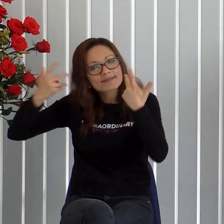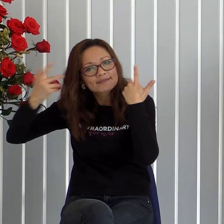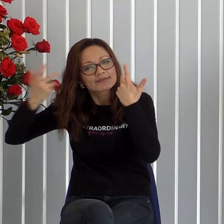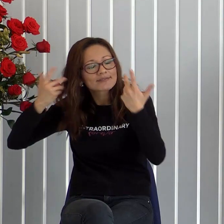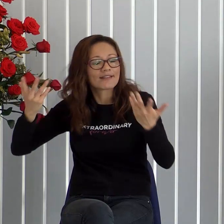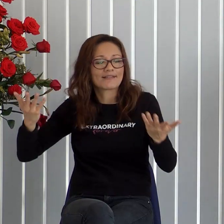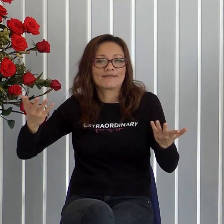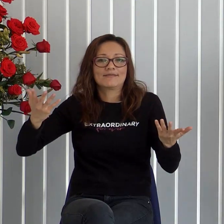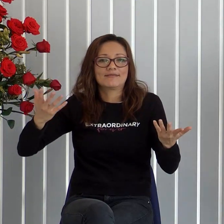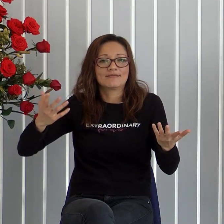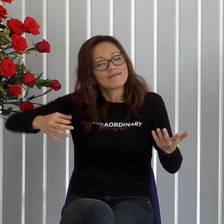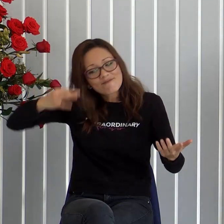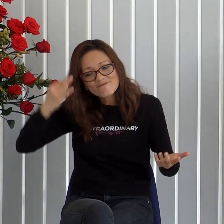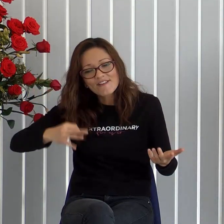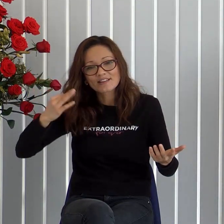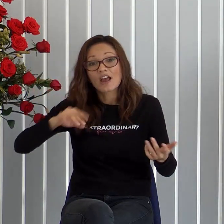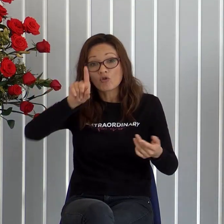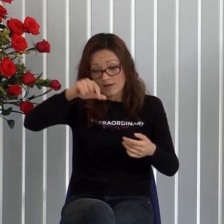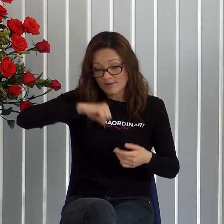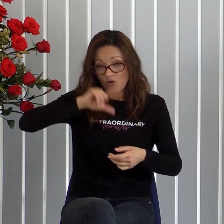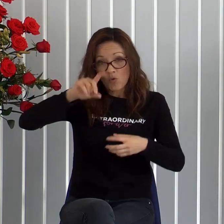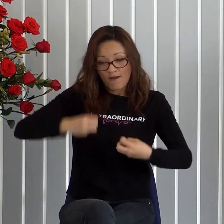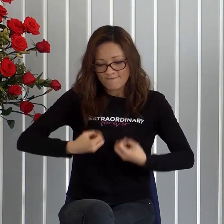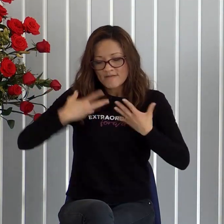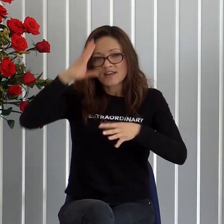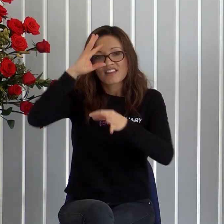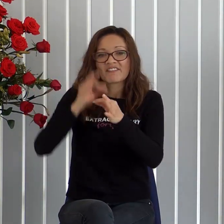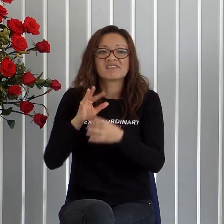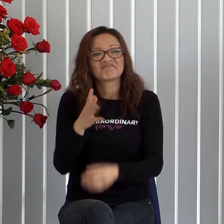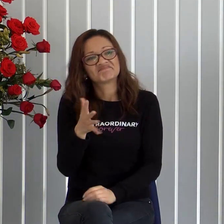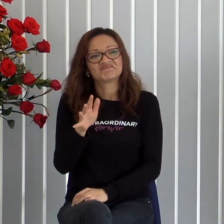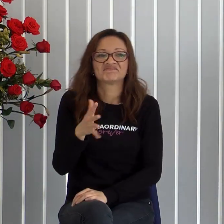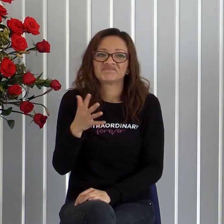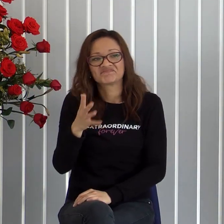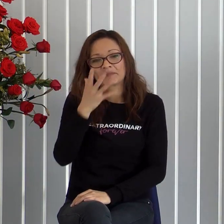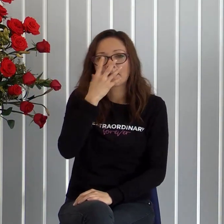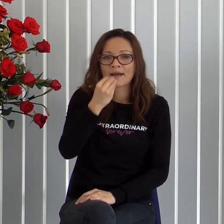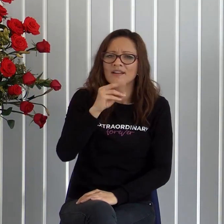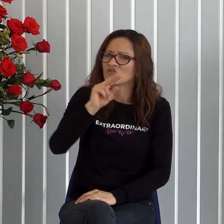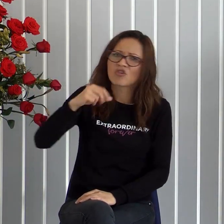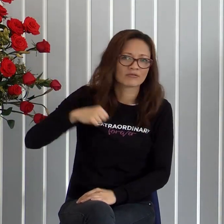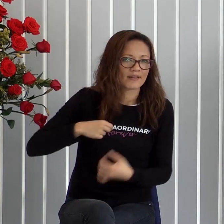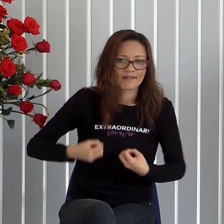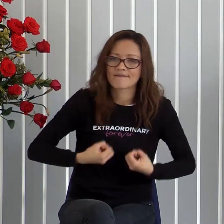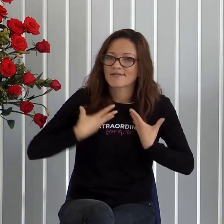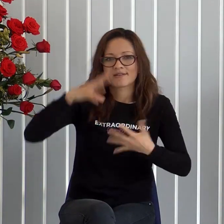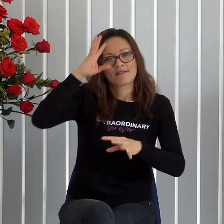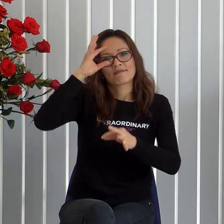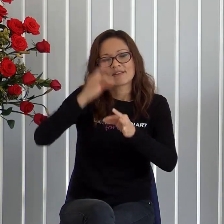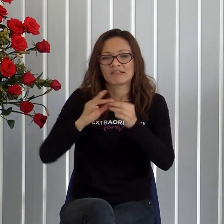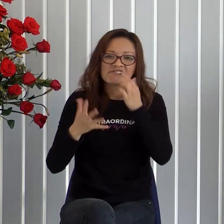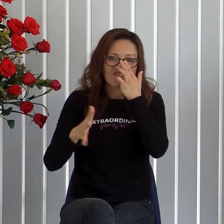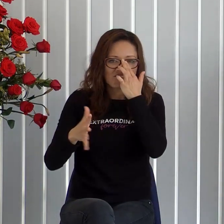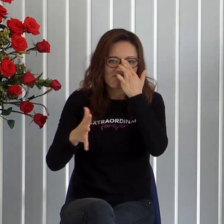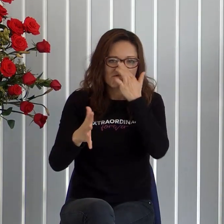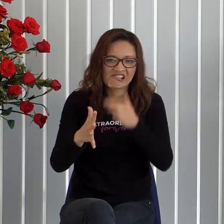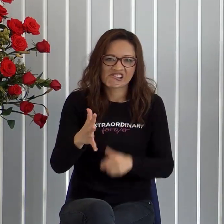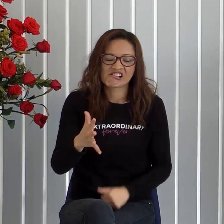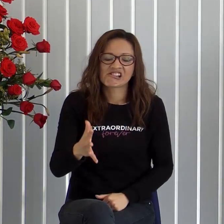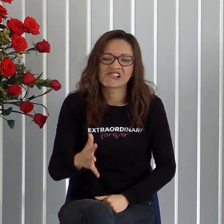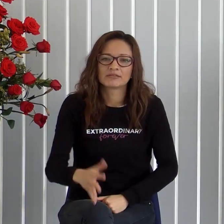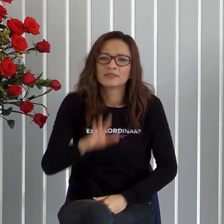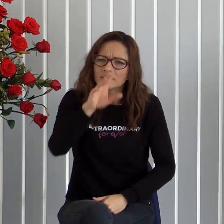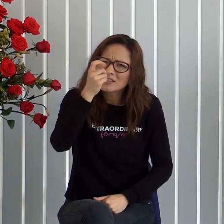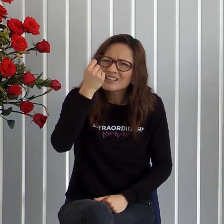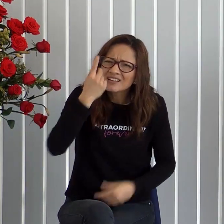Y es verdad, usted tiene una vida de fe mediocre, mala, no tiene vida de fe. ¿Entiende qué